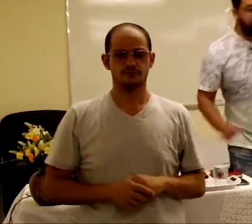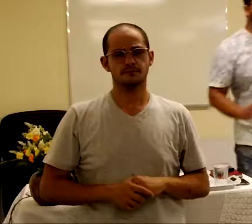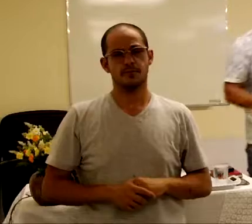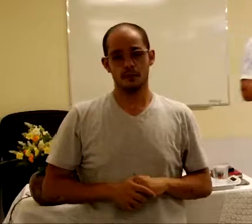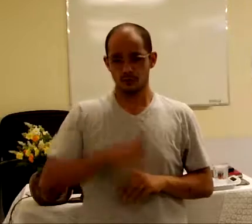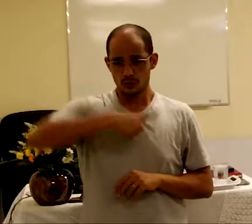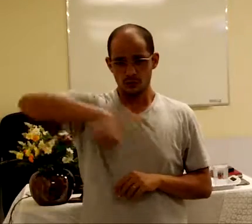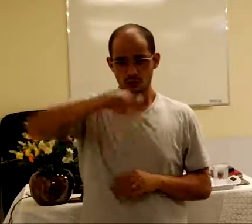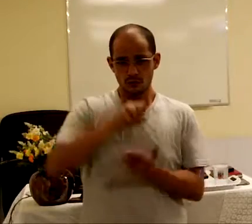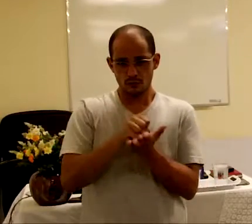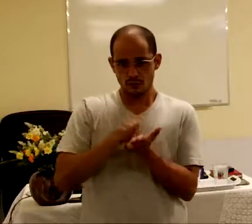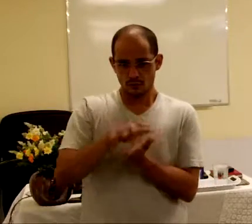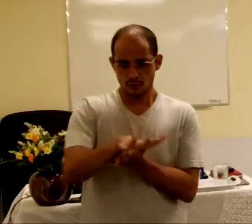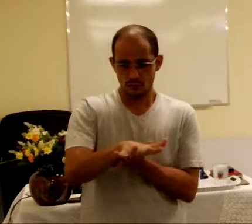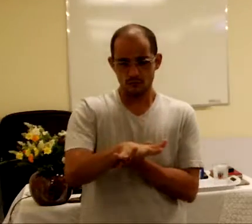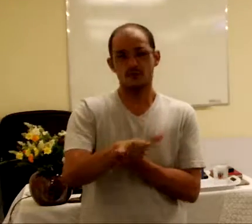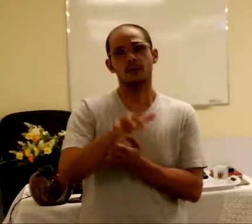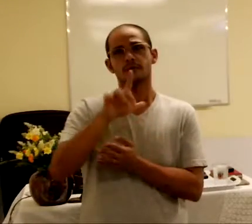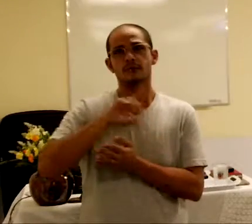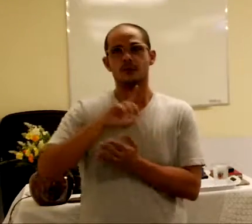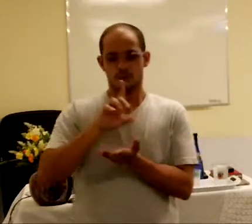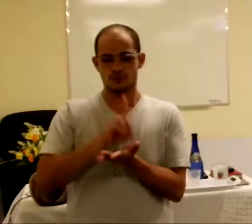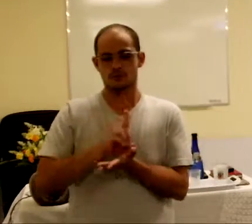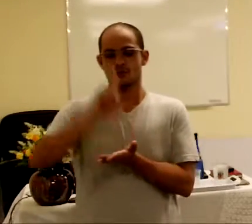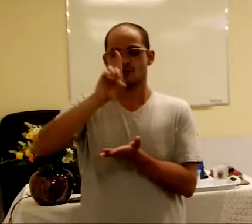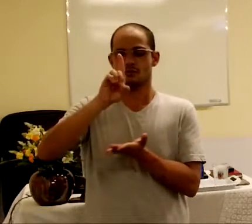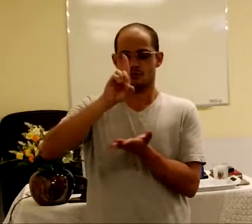doutrina espírita, é importante nós partirmos de Deus.